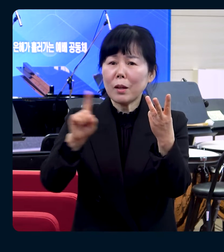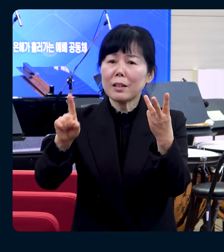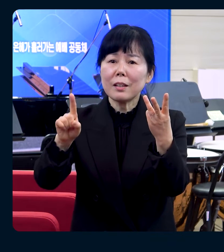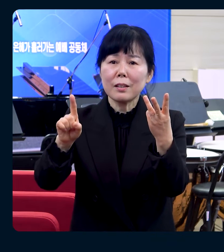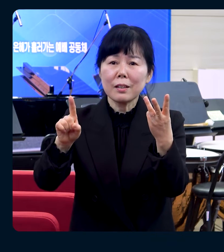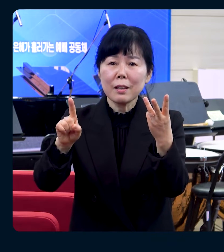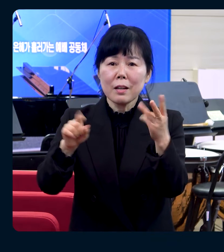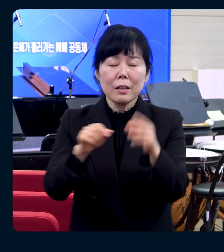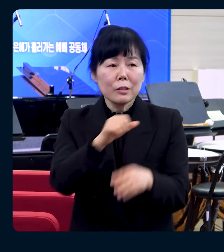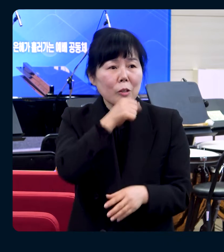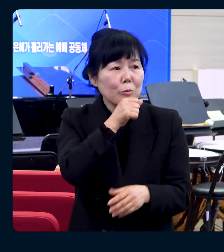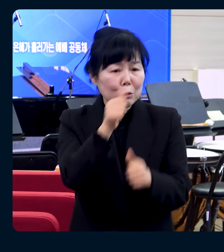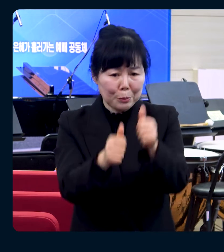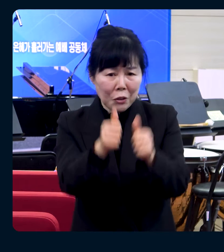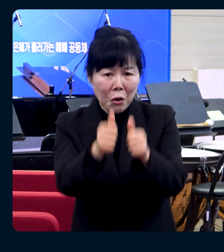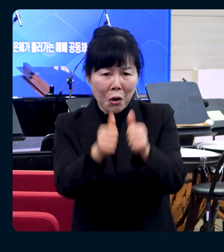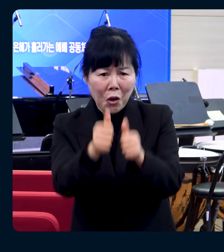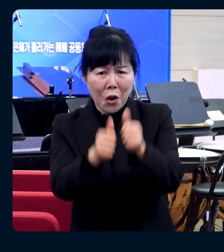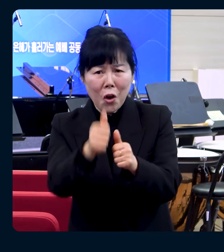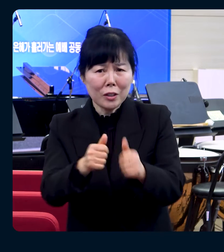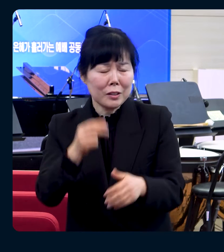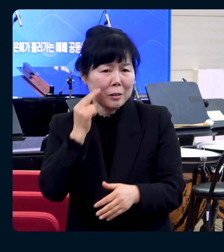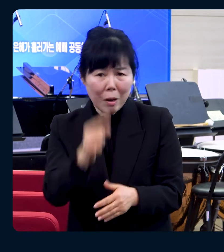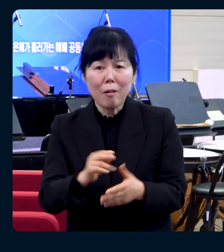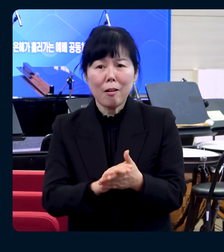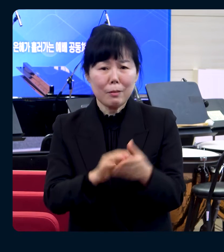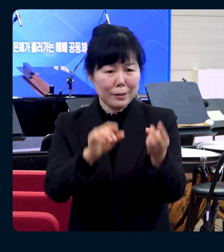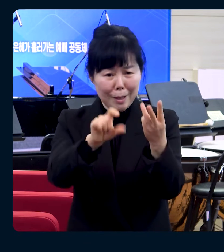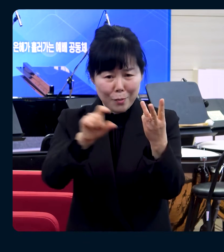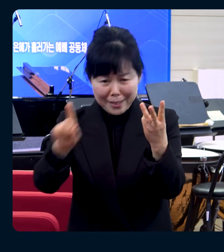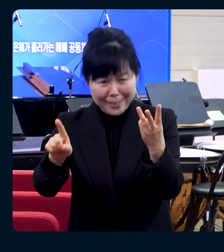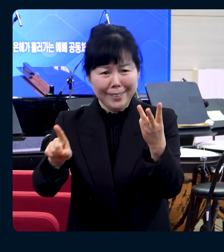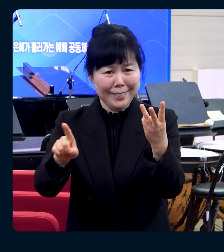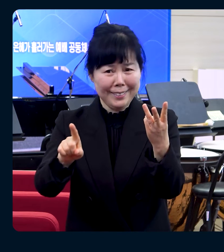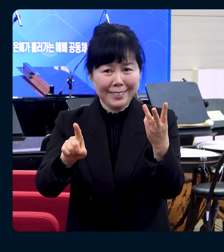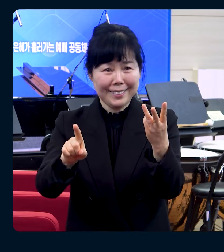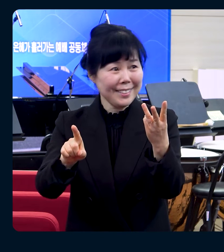3대 1. 여러분 저를 우습게 보지 마세요. 제가 3대 1 듣고 들어가라는.